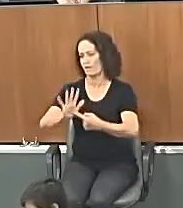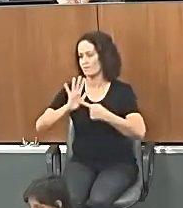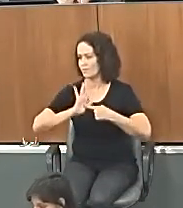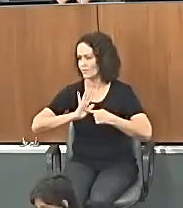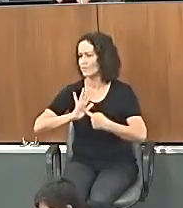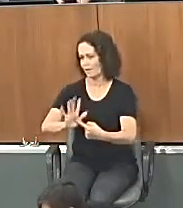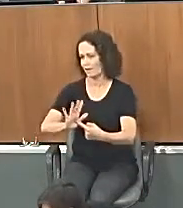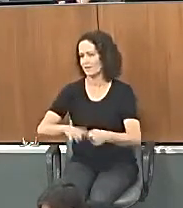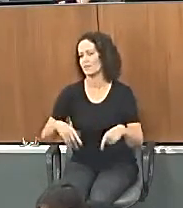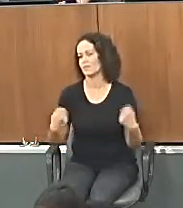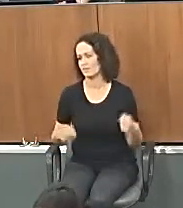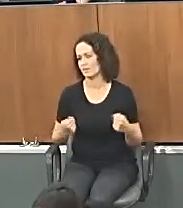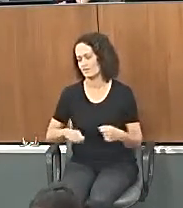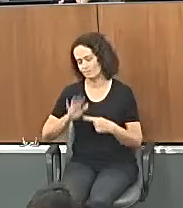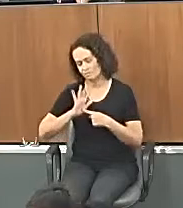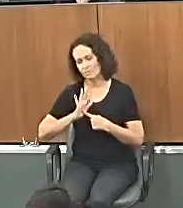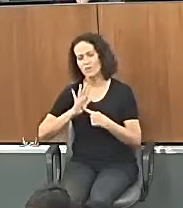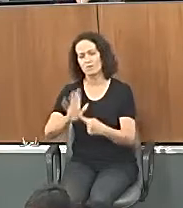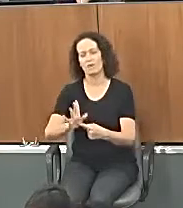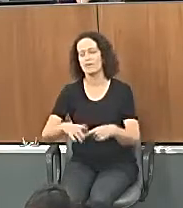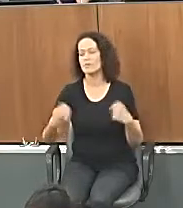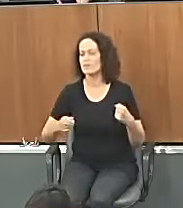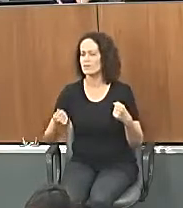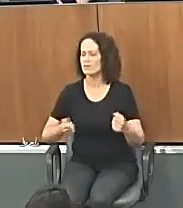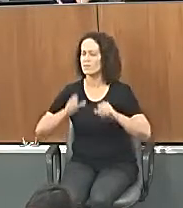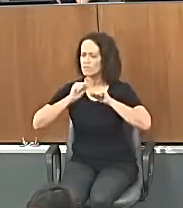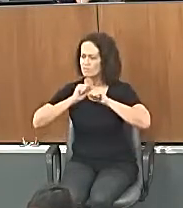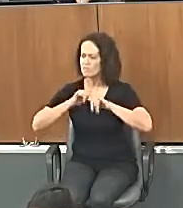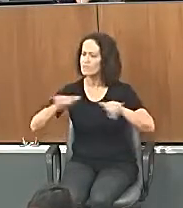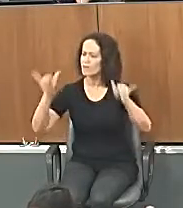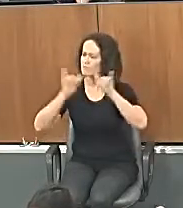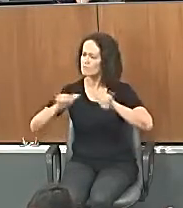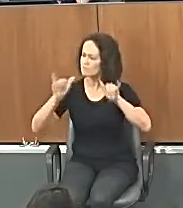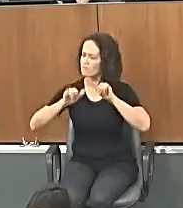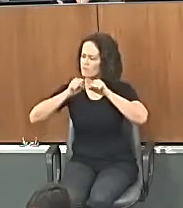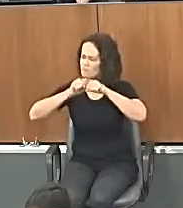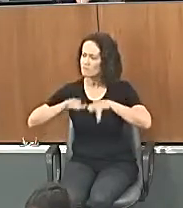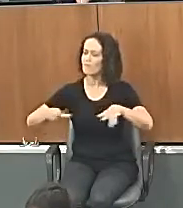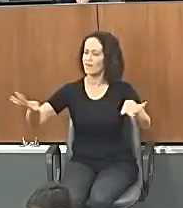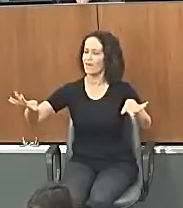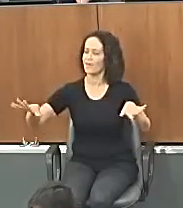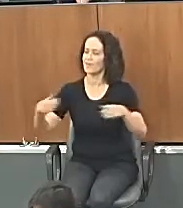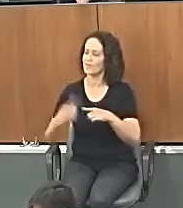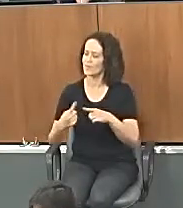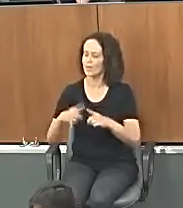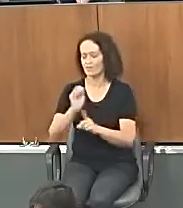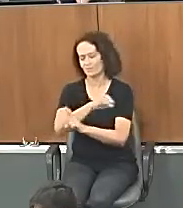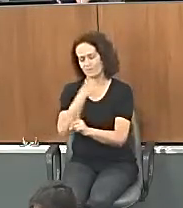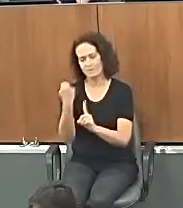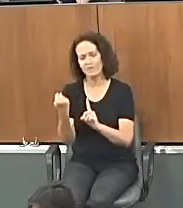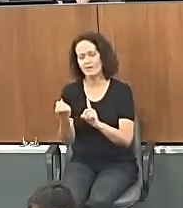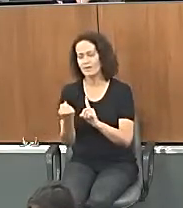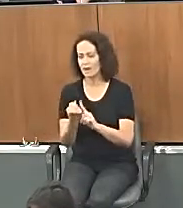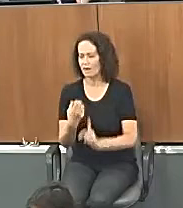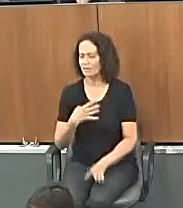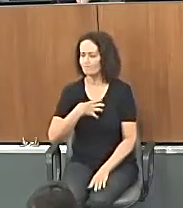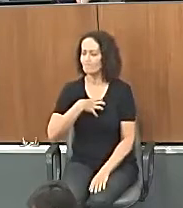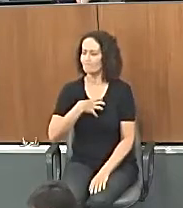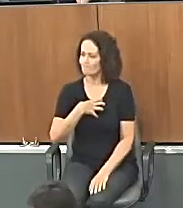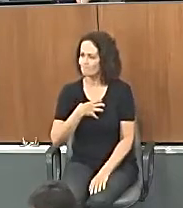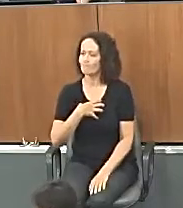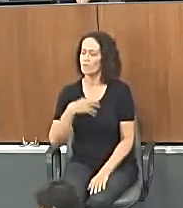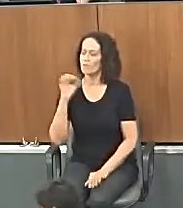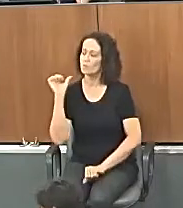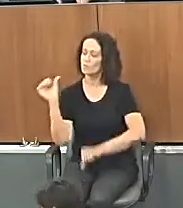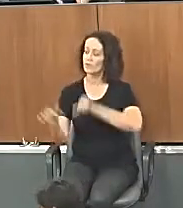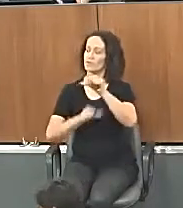mostrar temos que falar só assim vamos sensibilizar a sociedade de um governo brasileiro